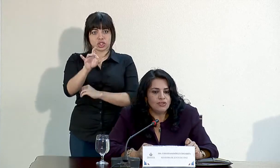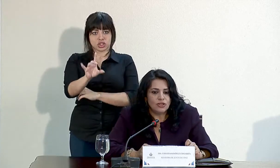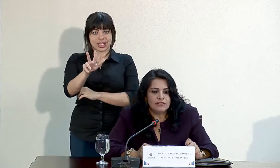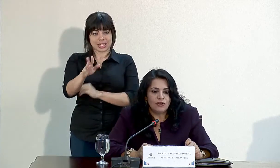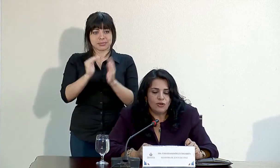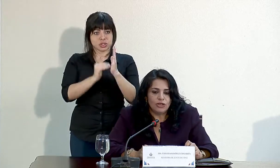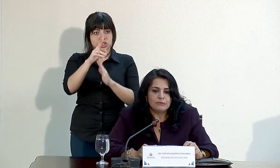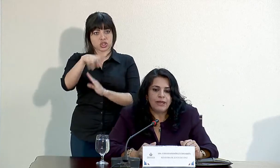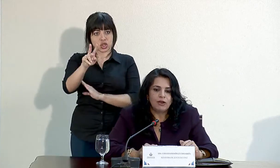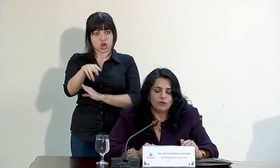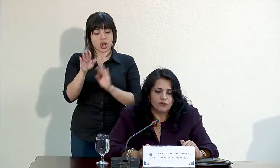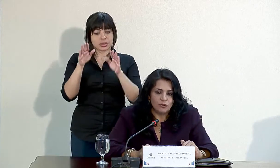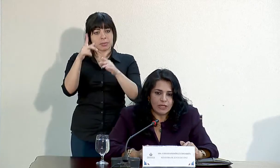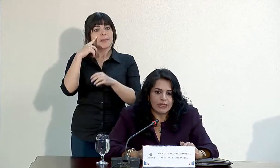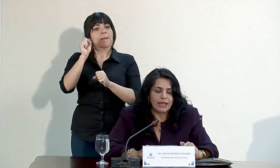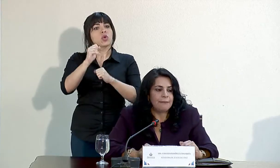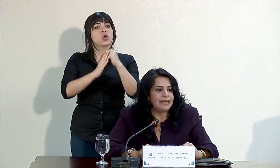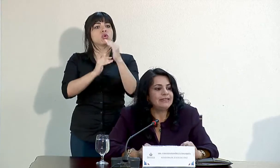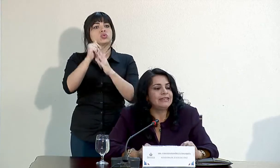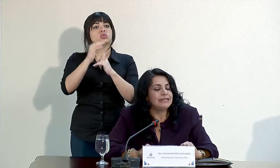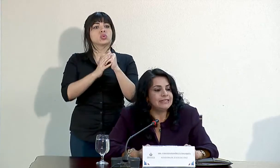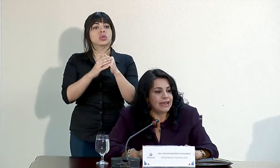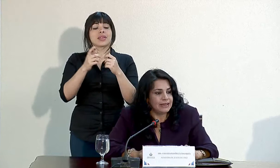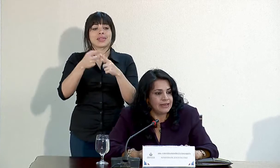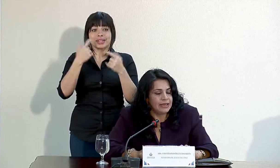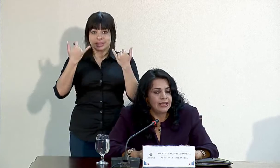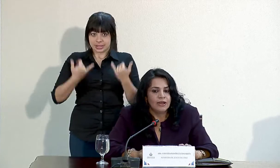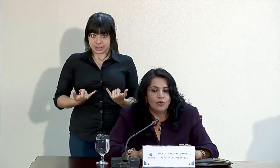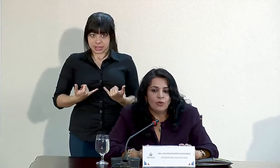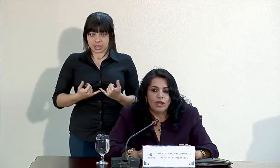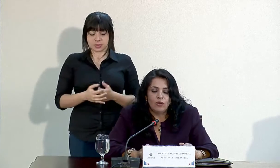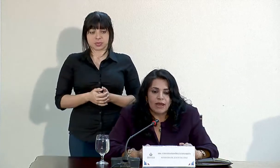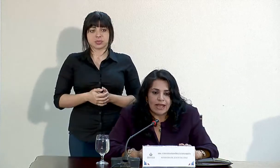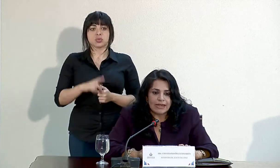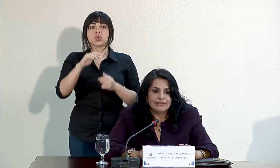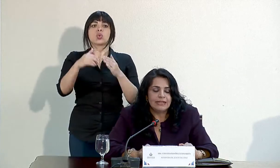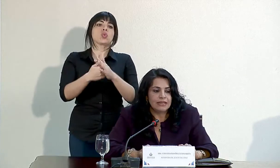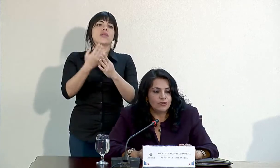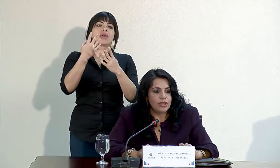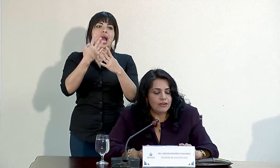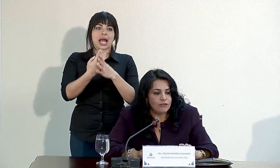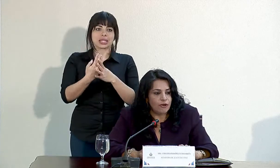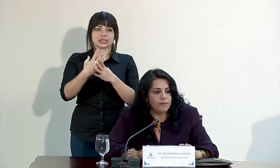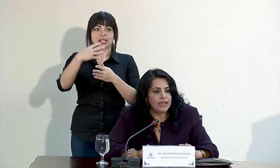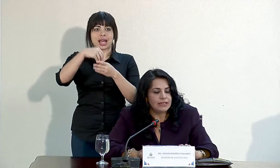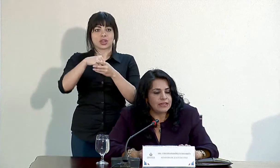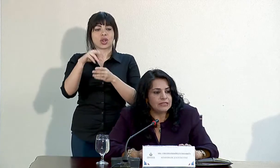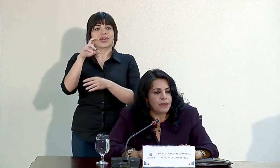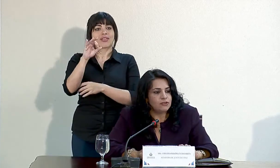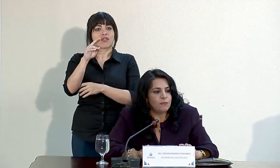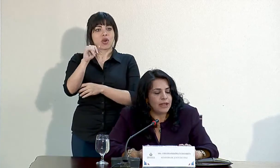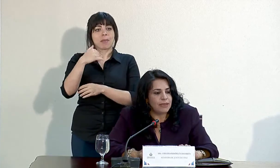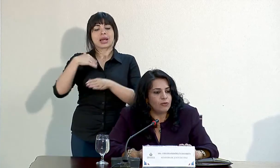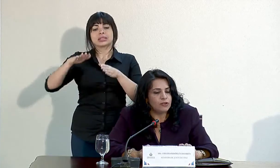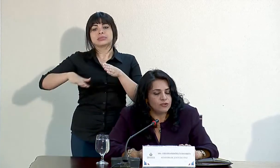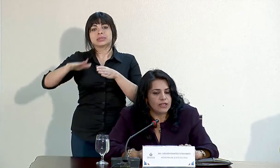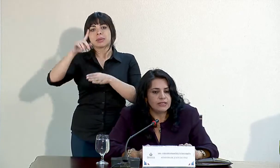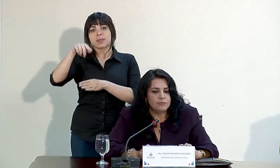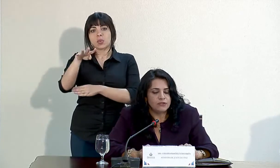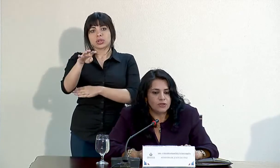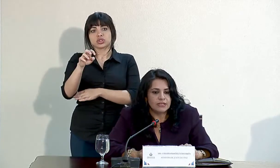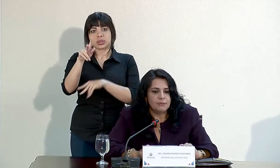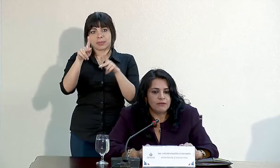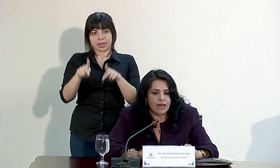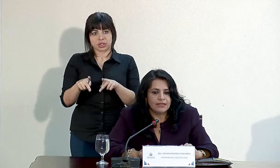11.283 millones de colones para construir a partir de ya una nueva cárcel dentro de la reforma que tendrá espacio para